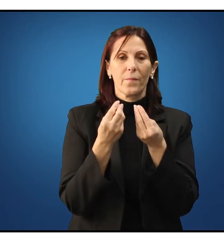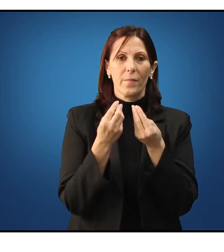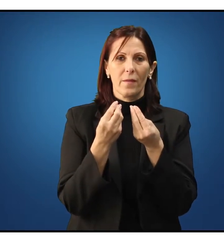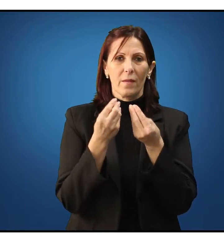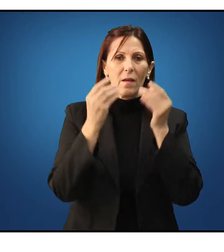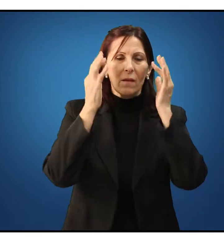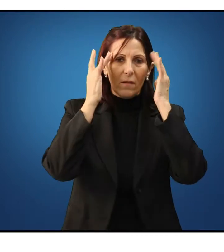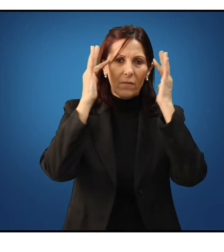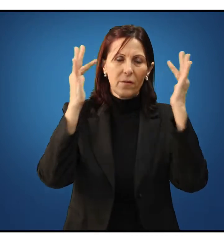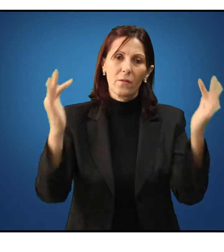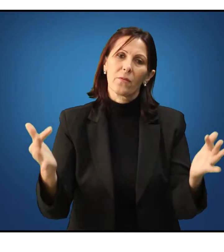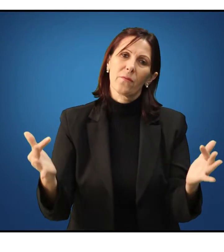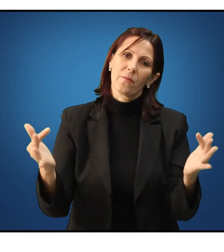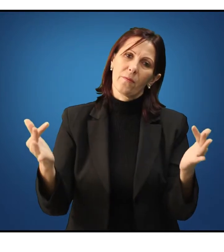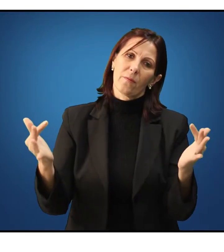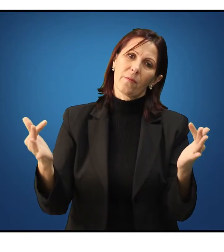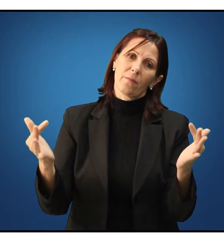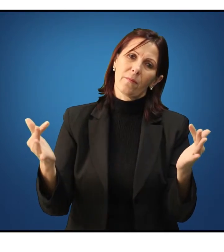filosofia